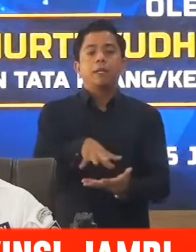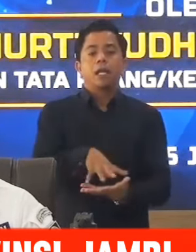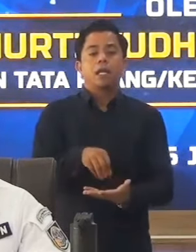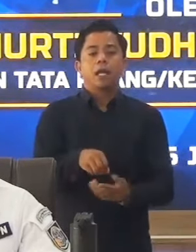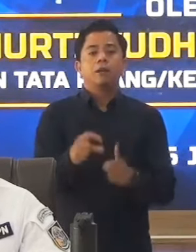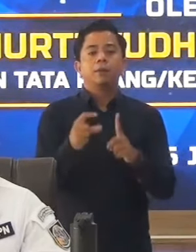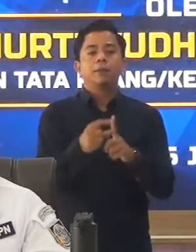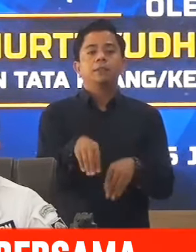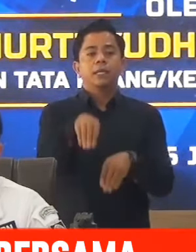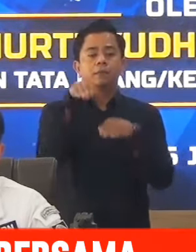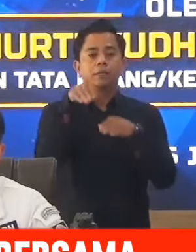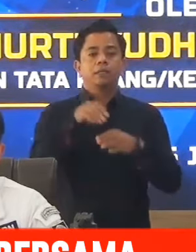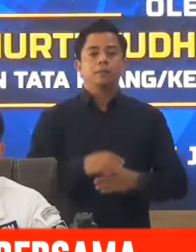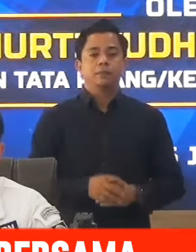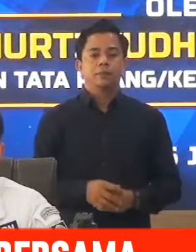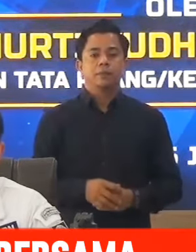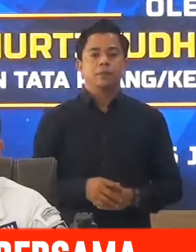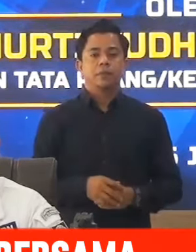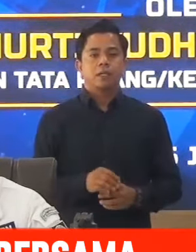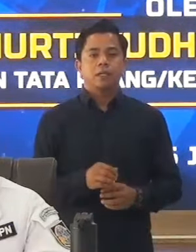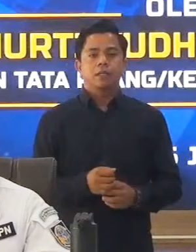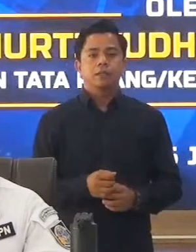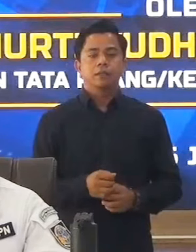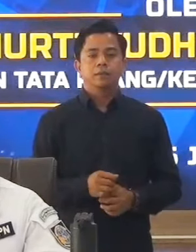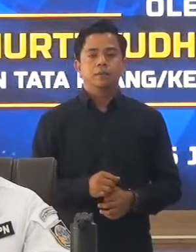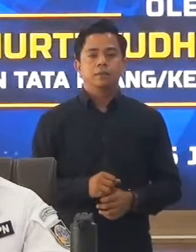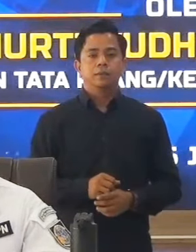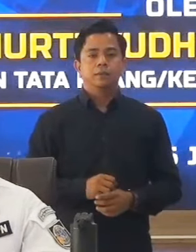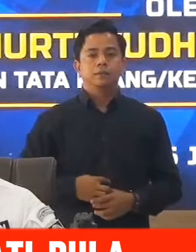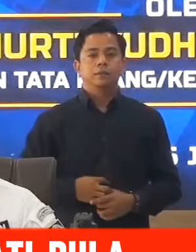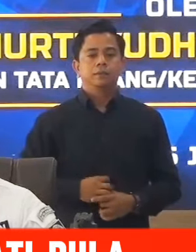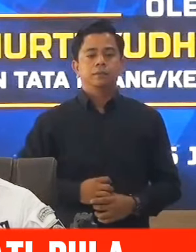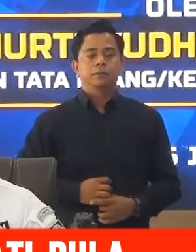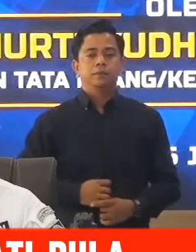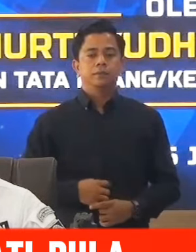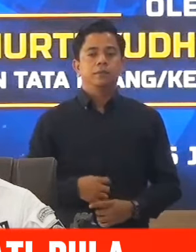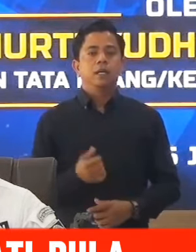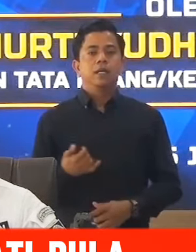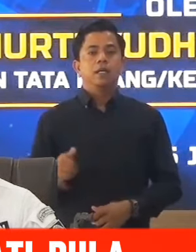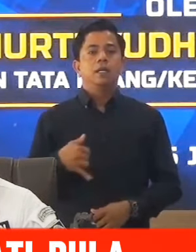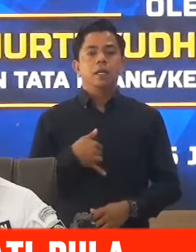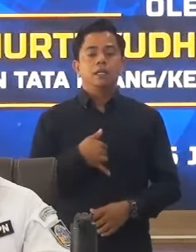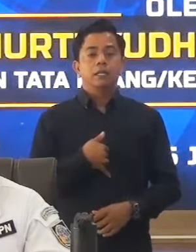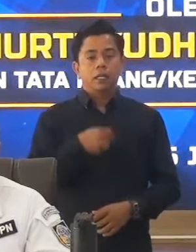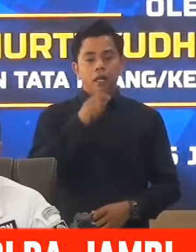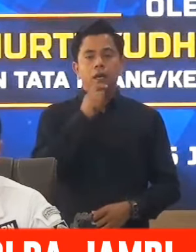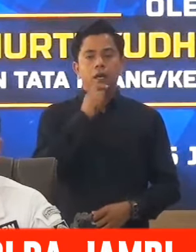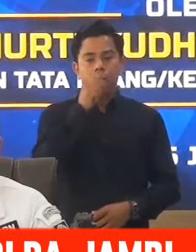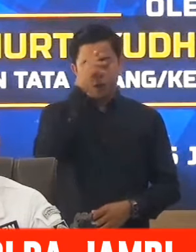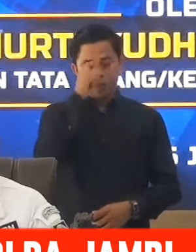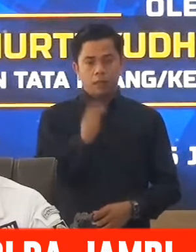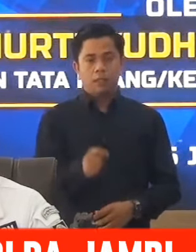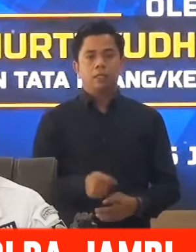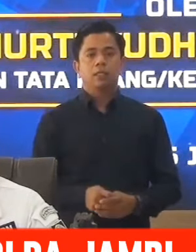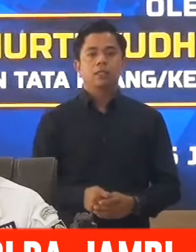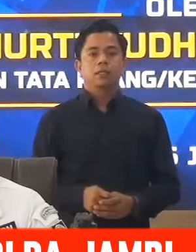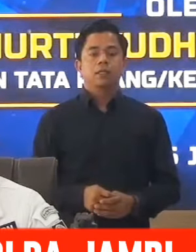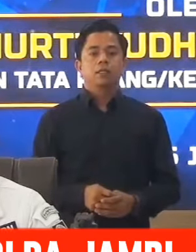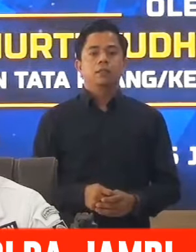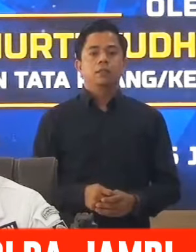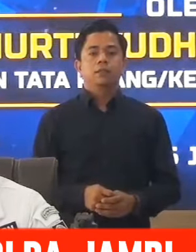Provinsi Jambi yang kita hadiri bersama. Yang saya hormati pula segenap